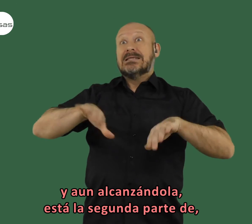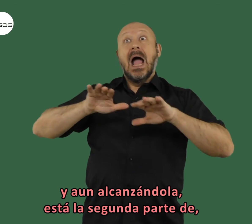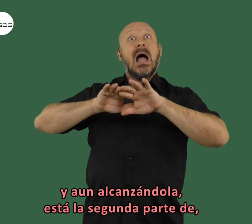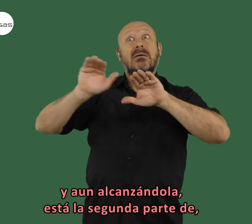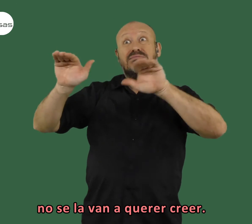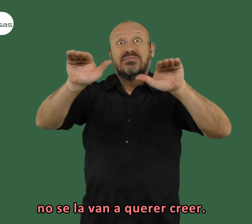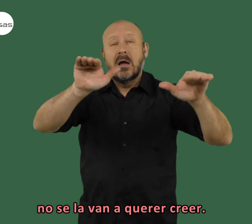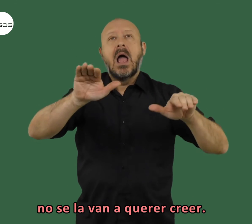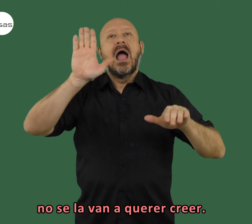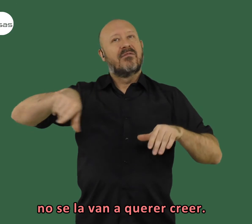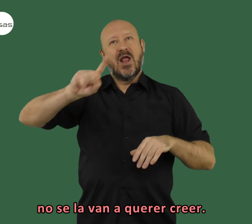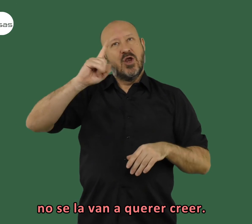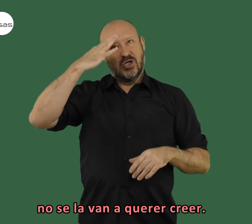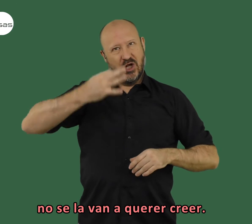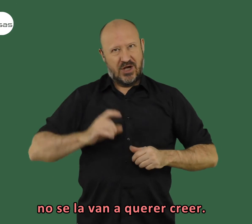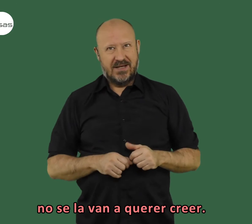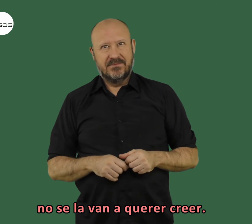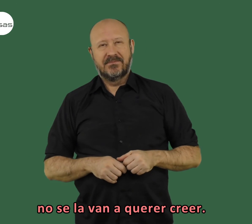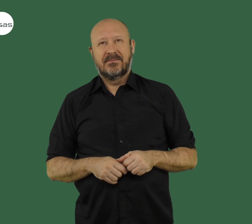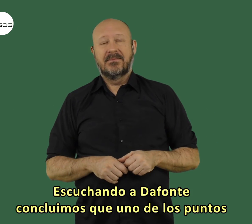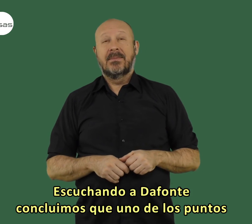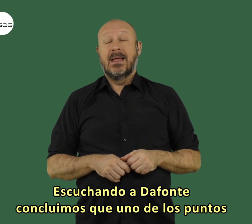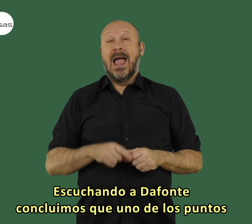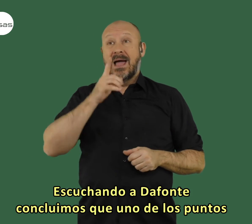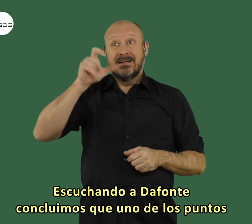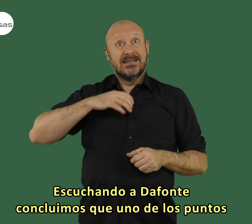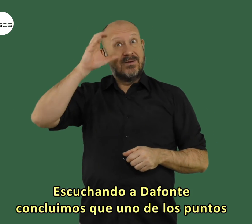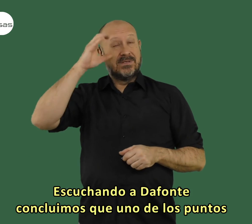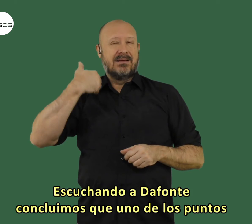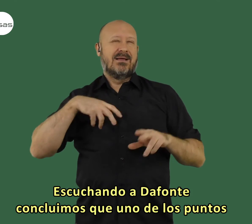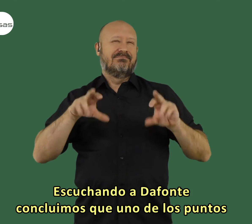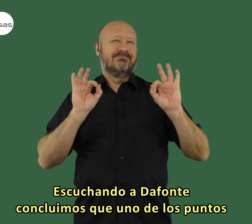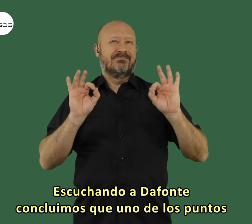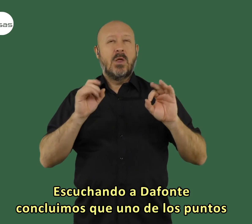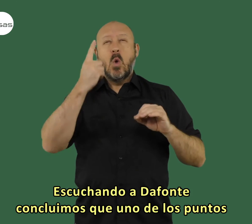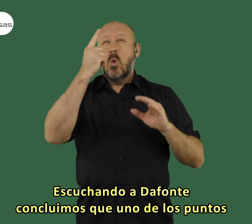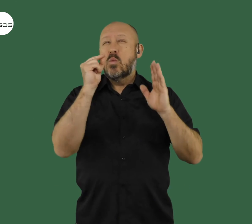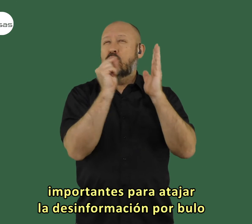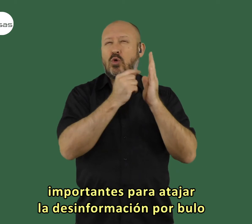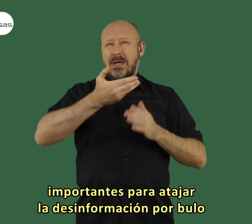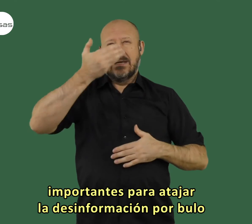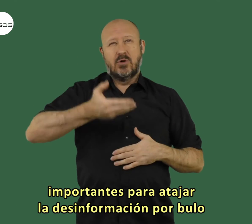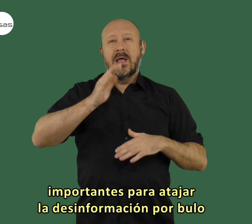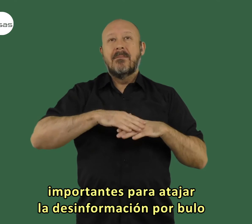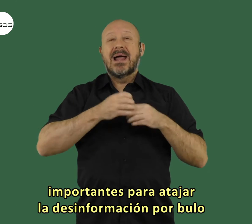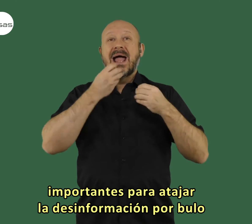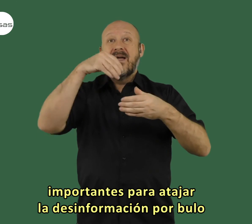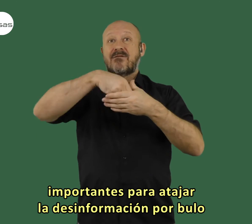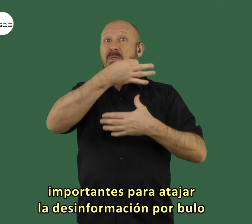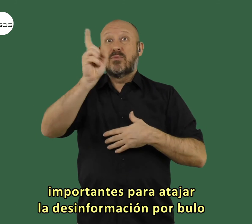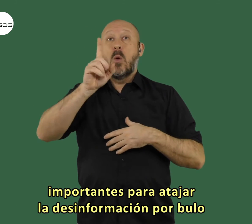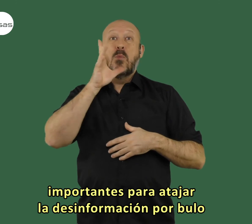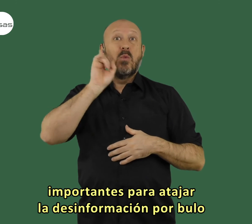la segunda parte de no se la van a querer creer. Escuchando a Dafonte, concluimos que uno de los puntos importantes para atajar